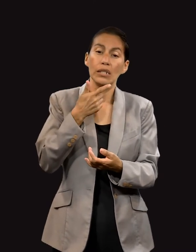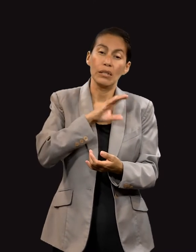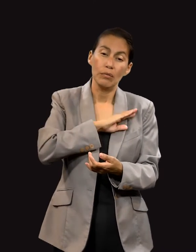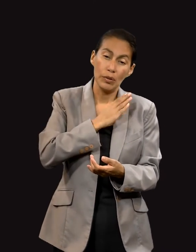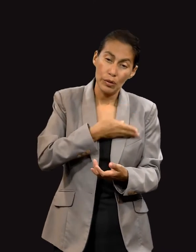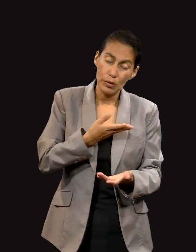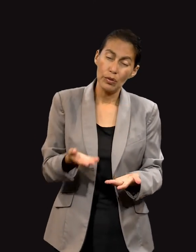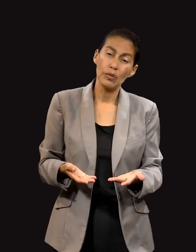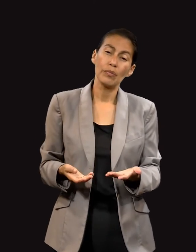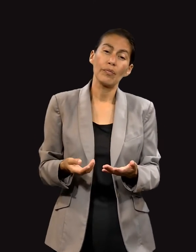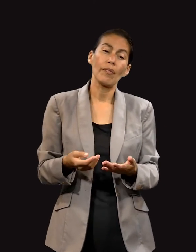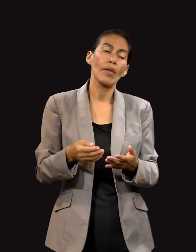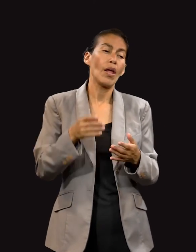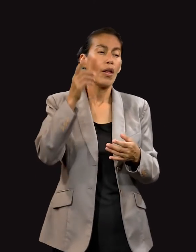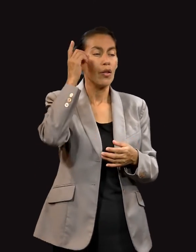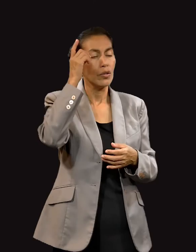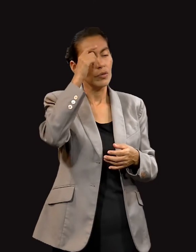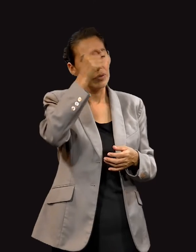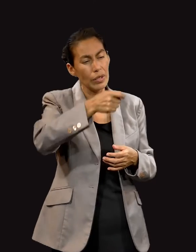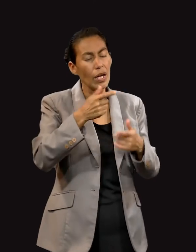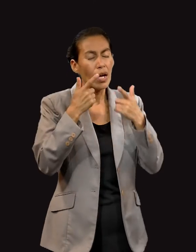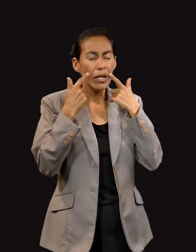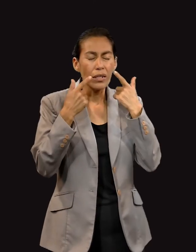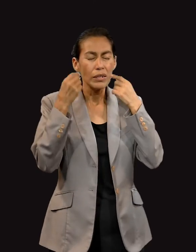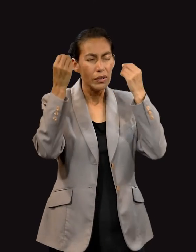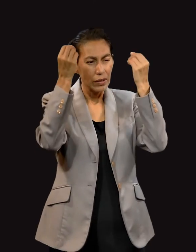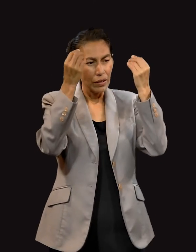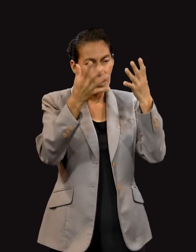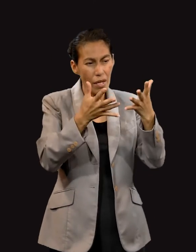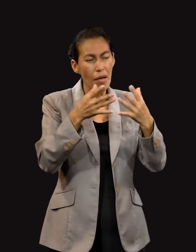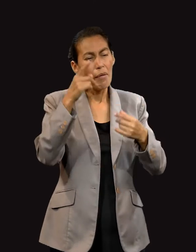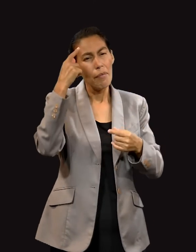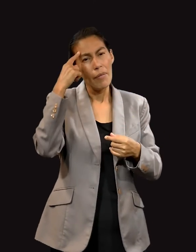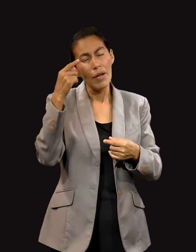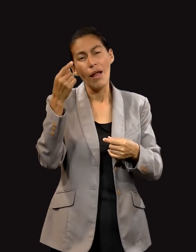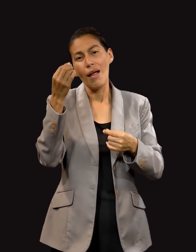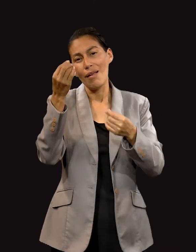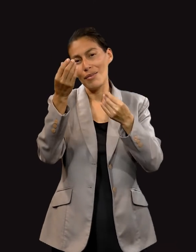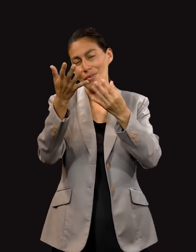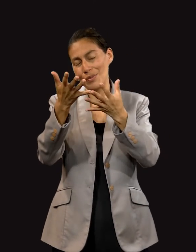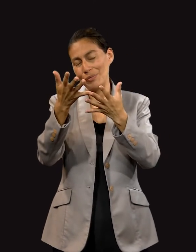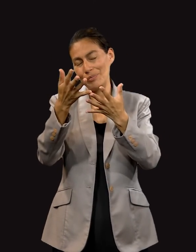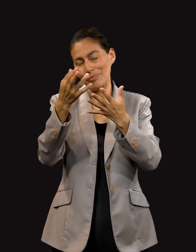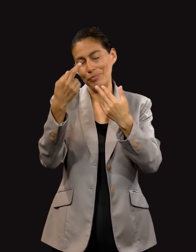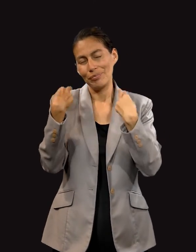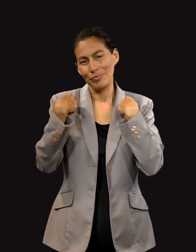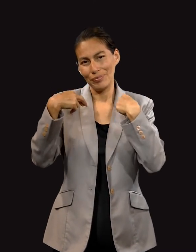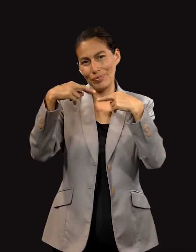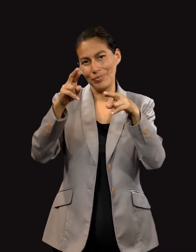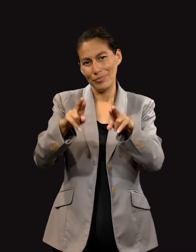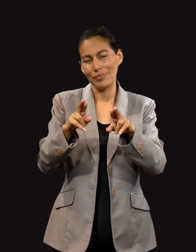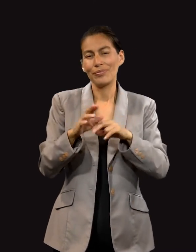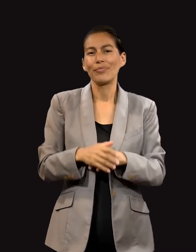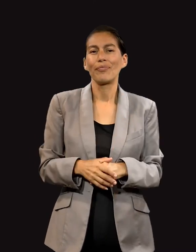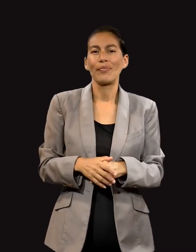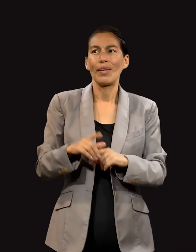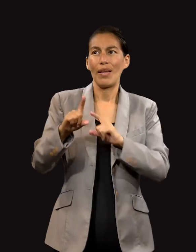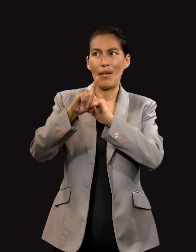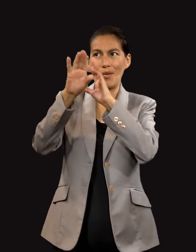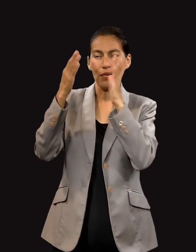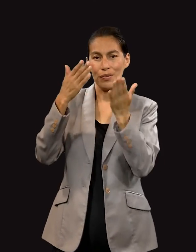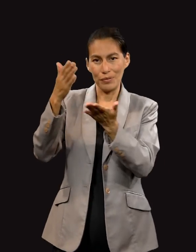Irma, para que Dios te dé sabiduría, fuerza, gracia. Para que puedas representarlo bien